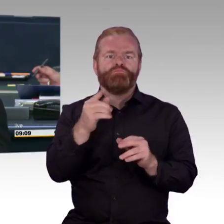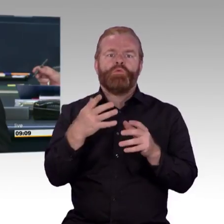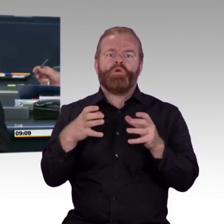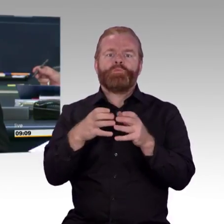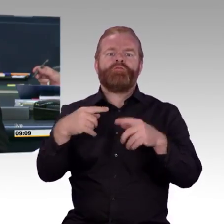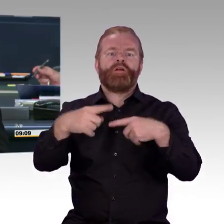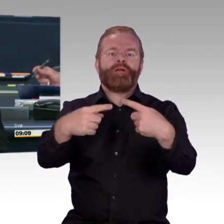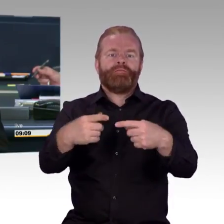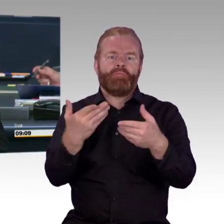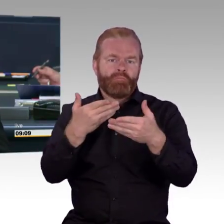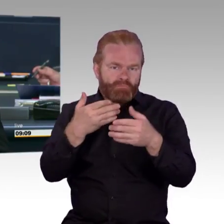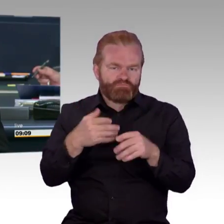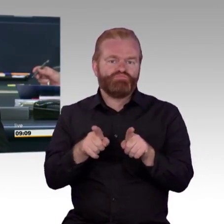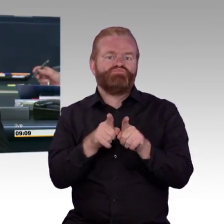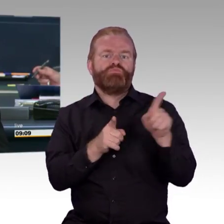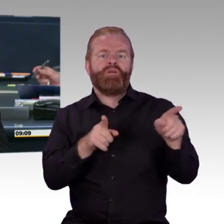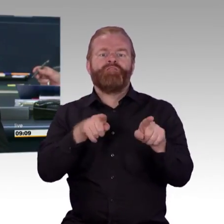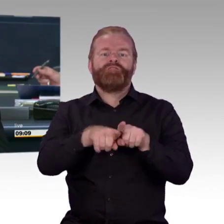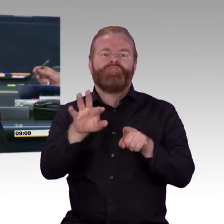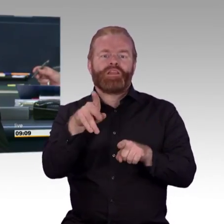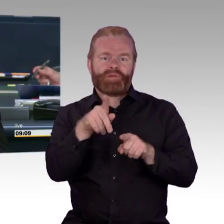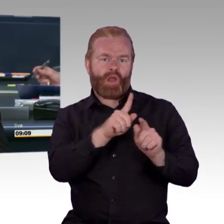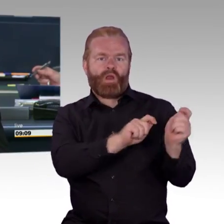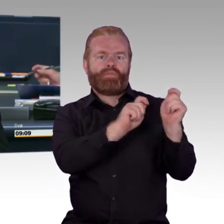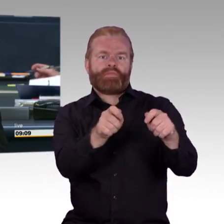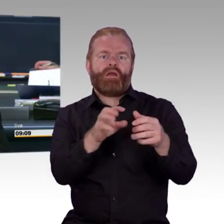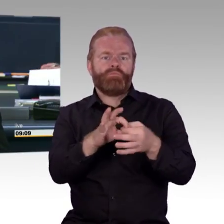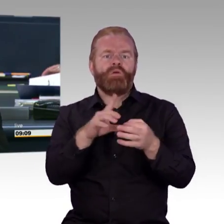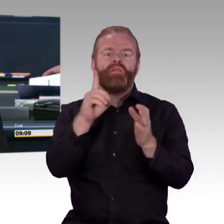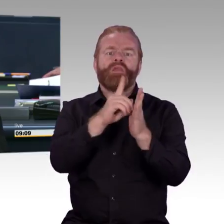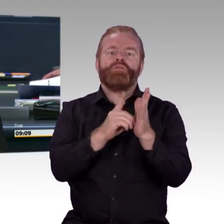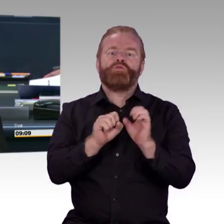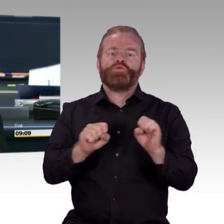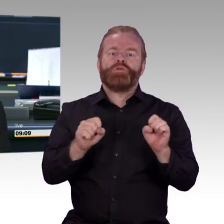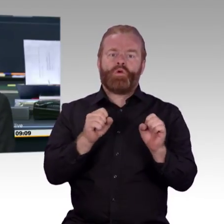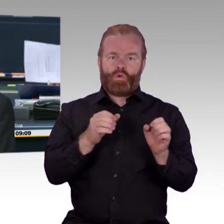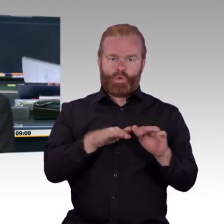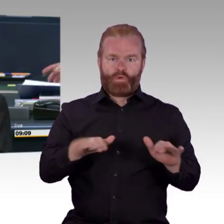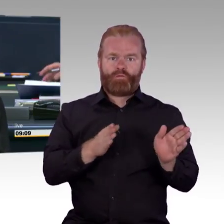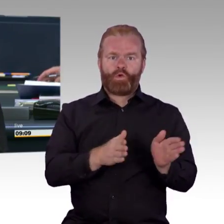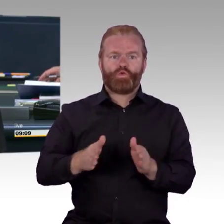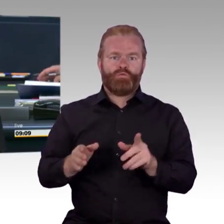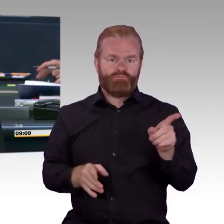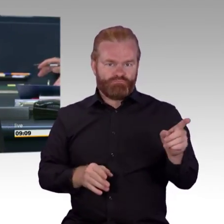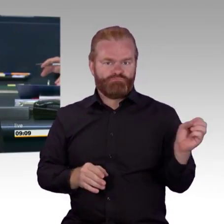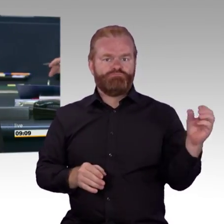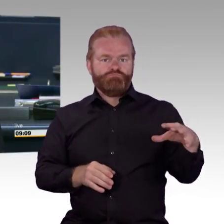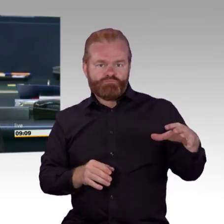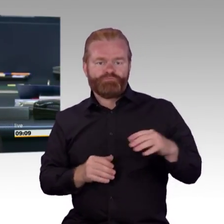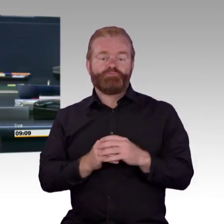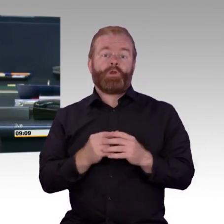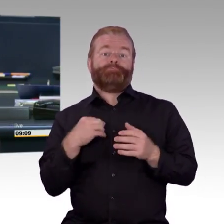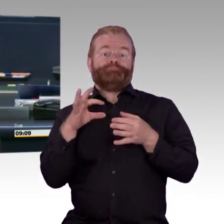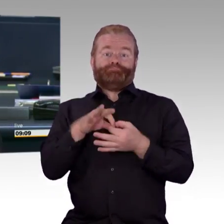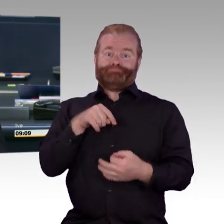vor. Nach einer interfraktionellen Vereinbarung sind für die Aussprache 38 Minuten vorgesehen. Ich höre keinen Widerspruch,